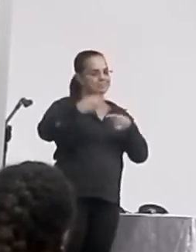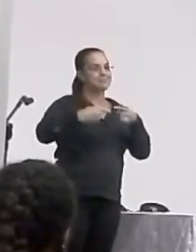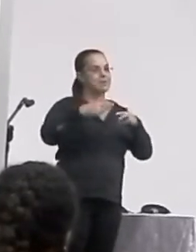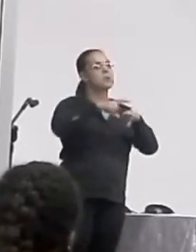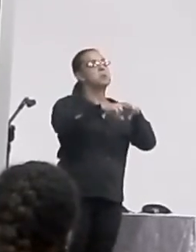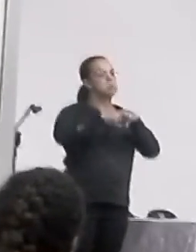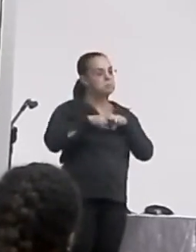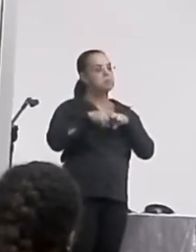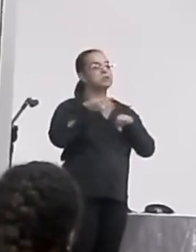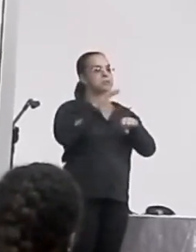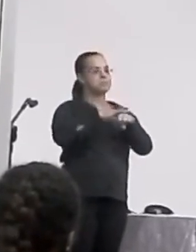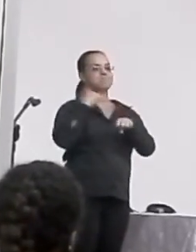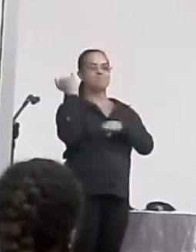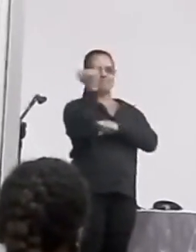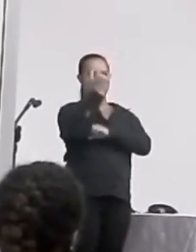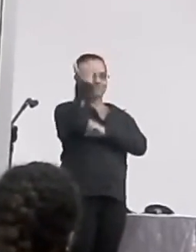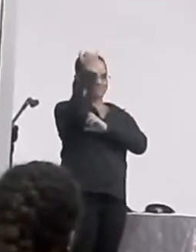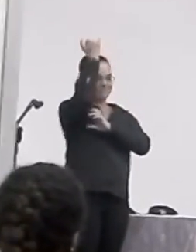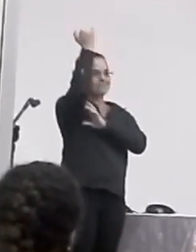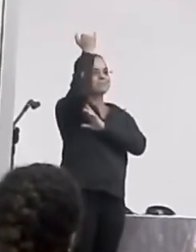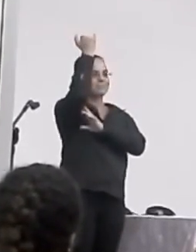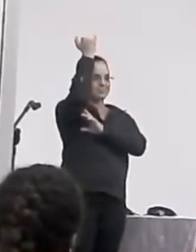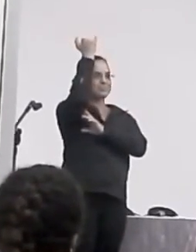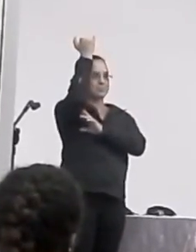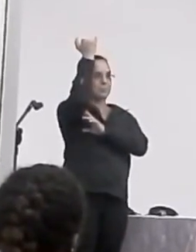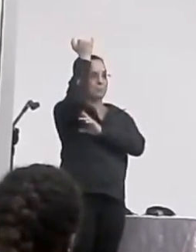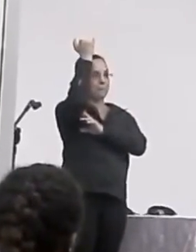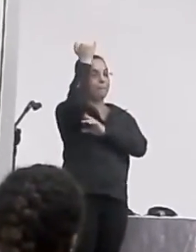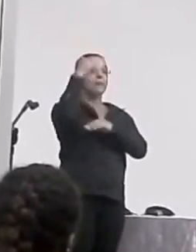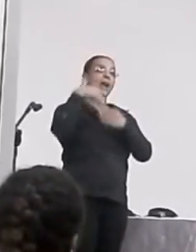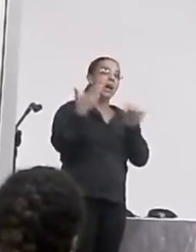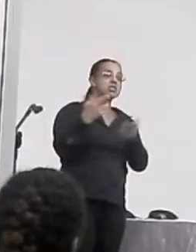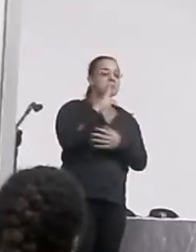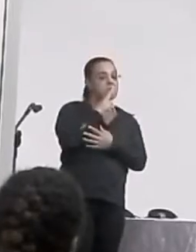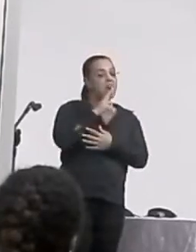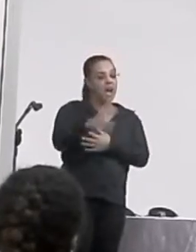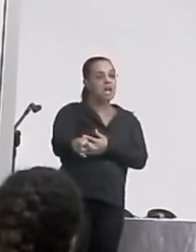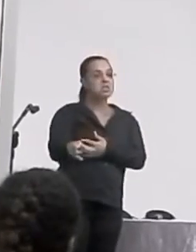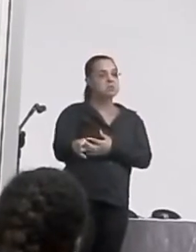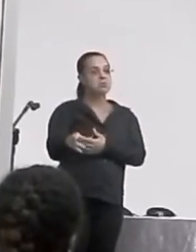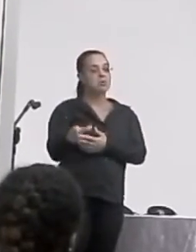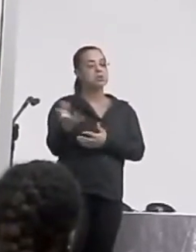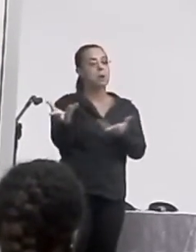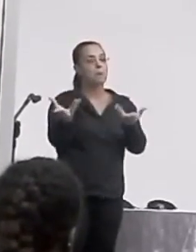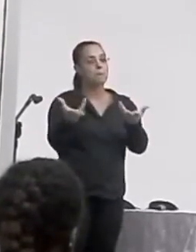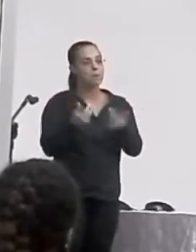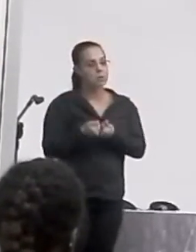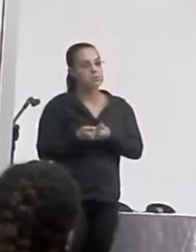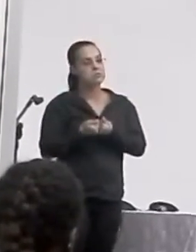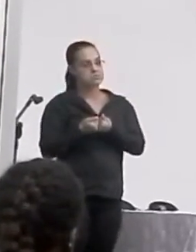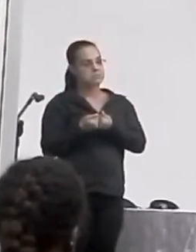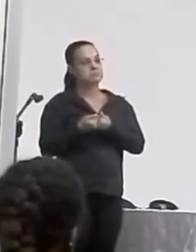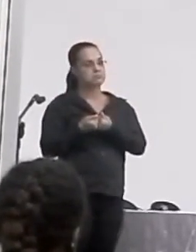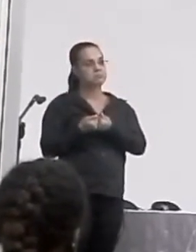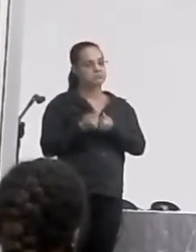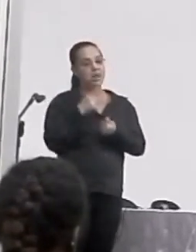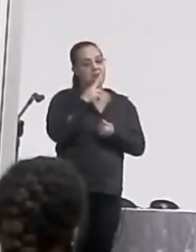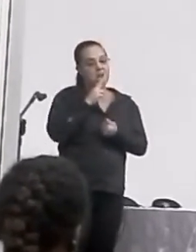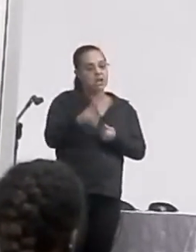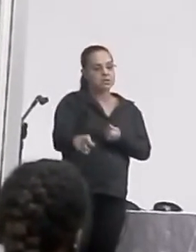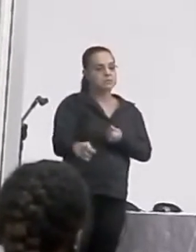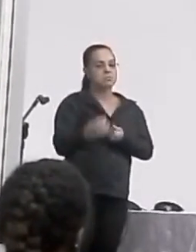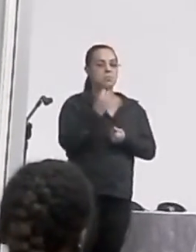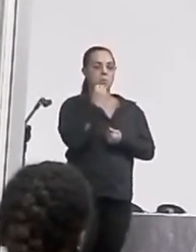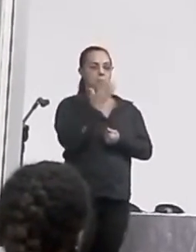que sim, que ele teria sido até melhor sem ser membro do partido nazi. Mas eu acho